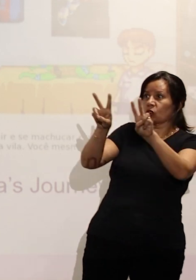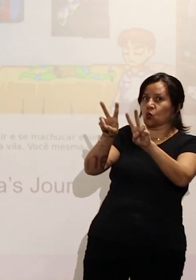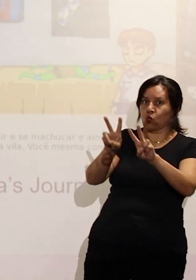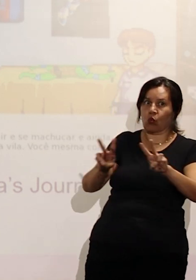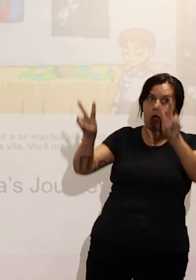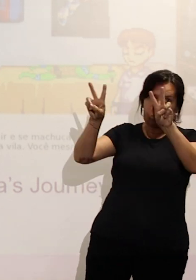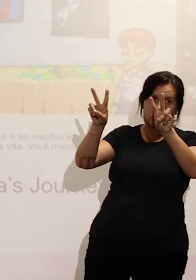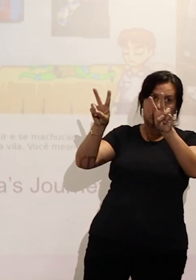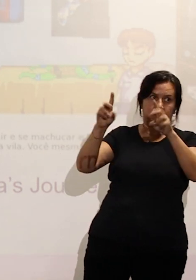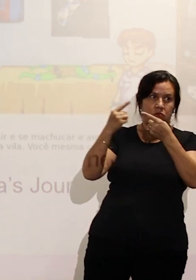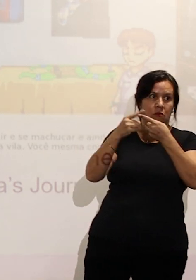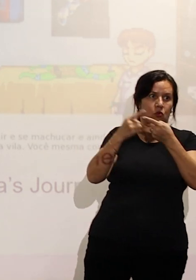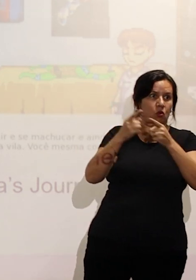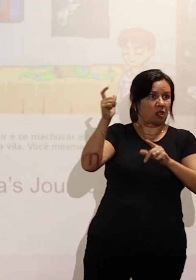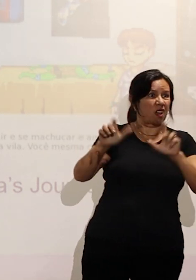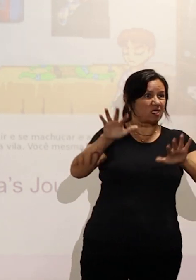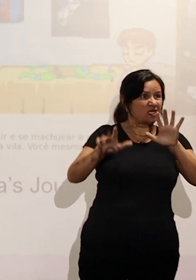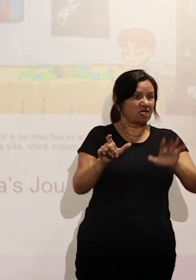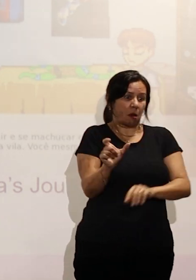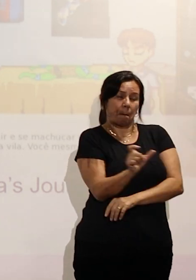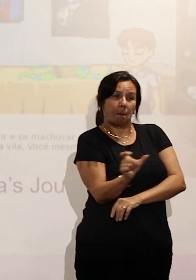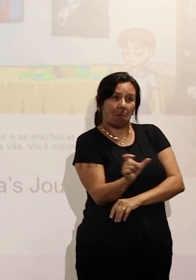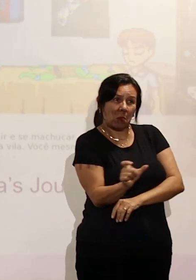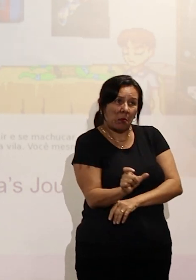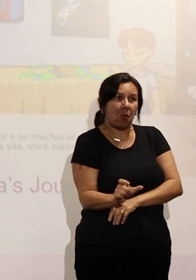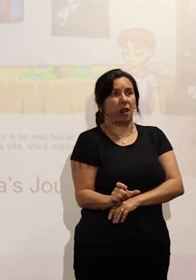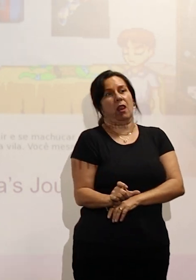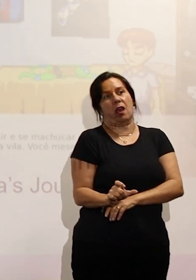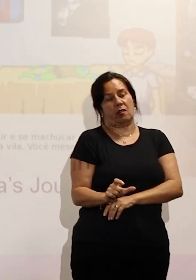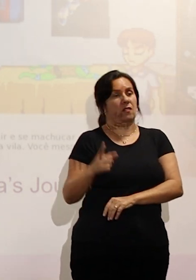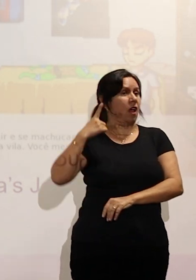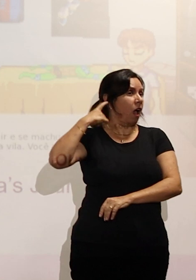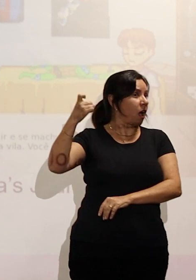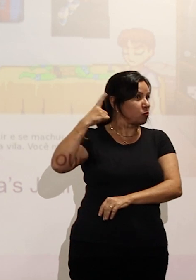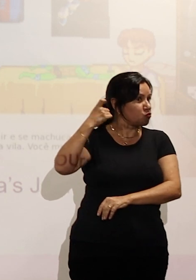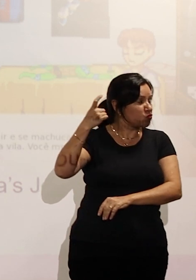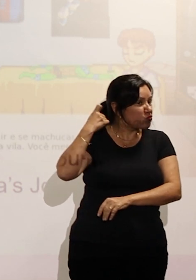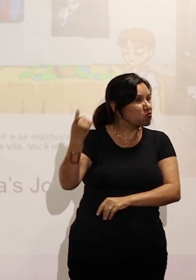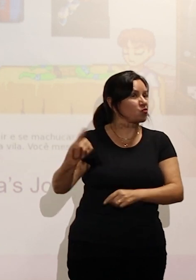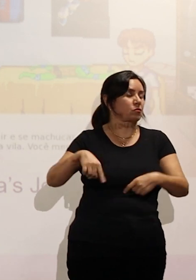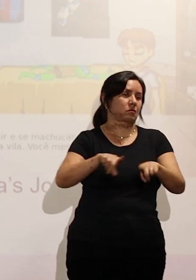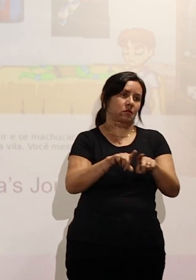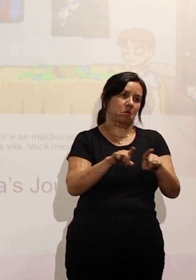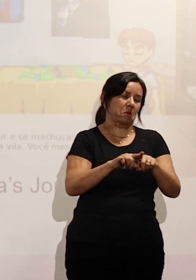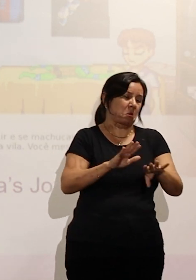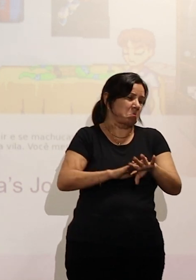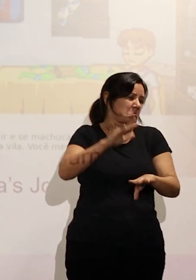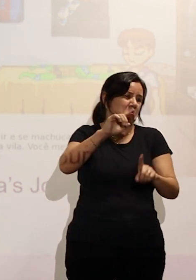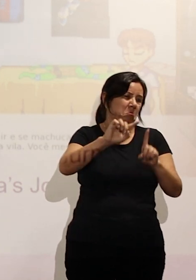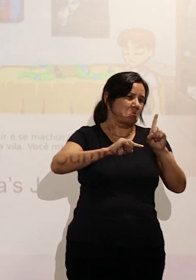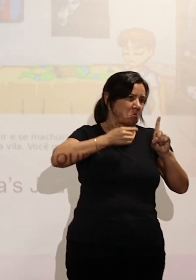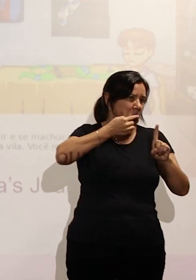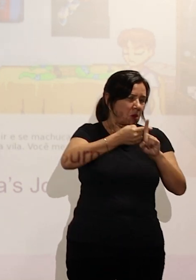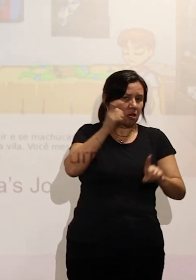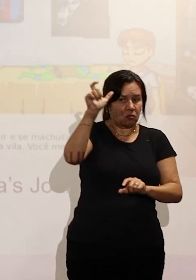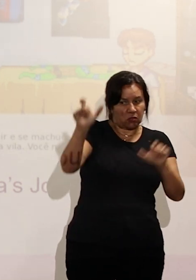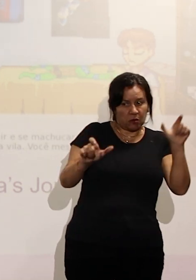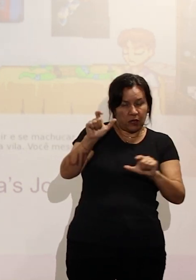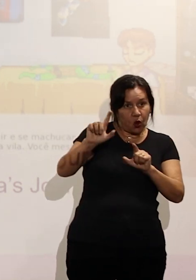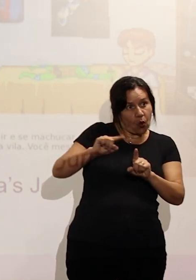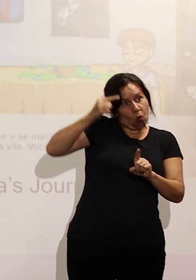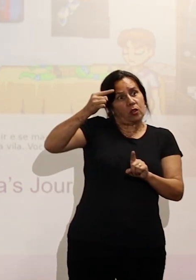do que com um texto, ou às vezes até do que um áudio, porque áudio é um profissional a mais que você vai ter que colocar para